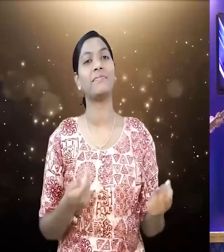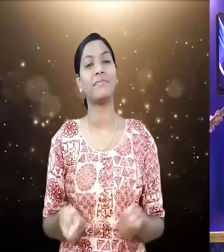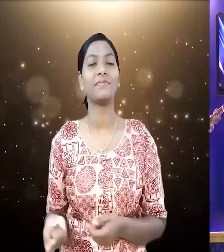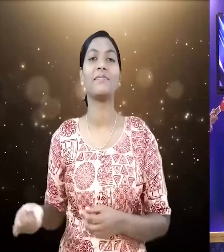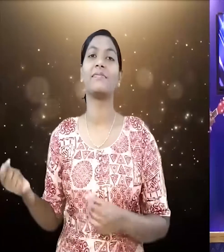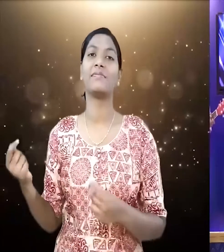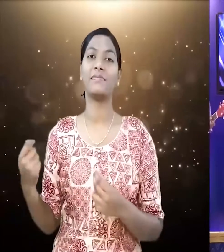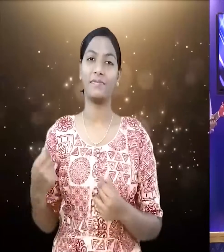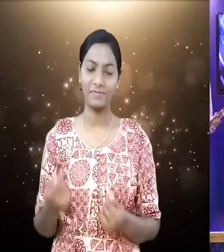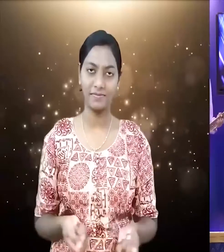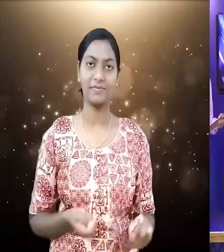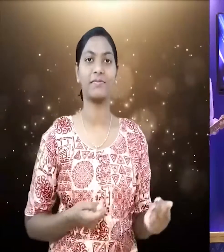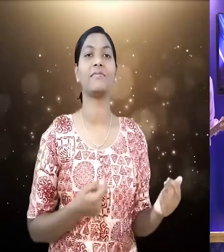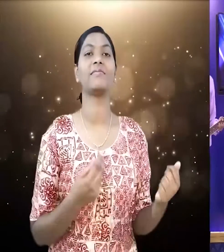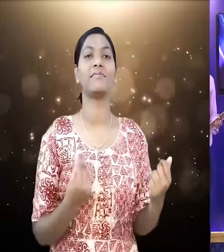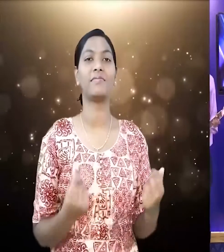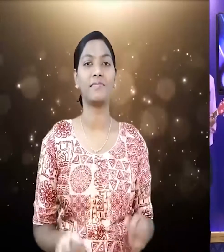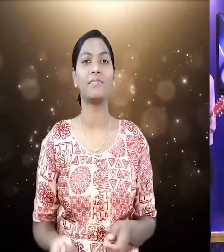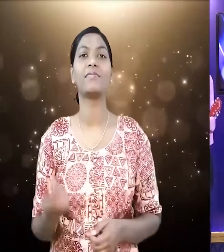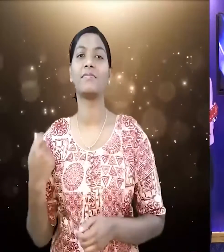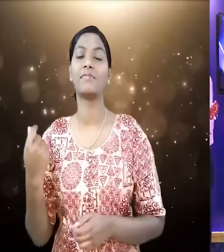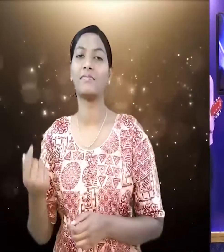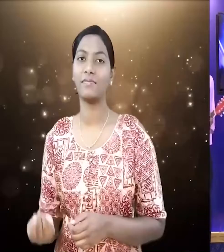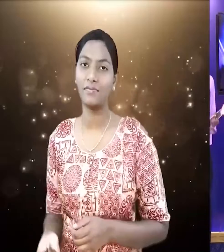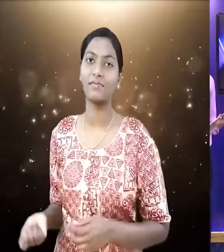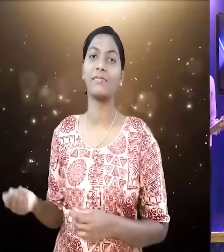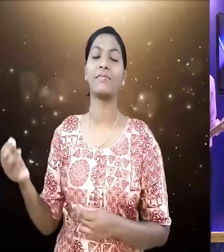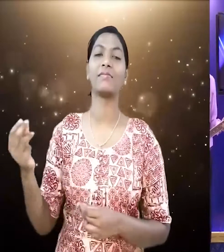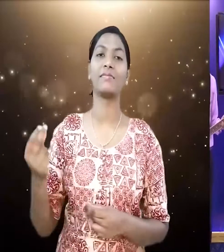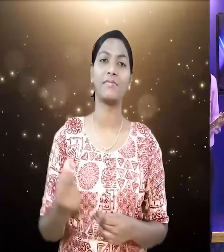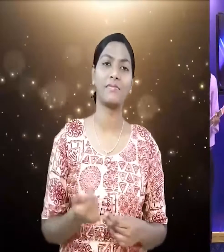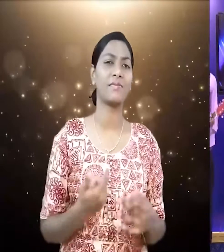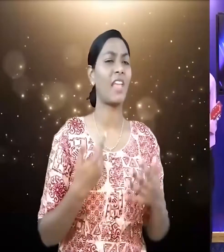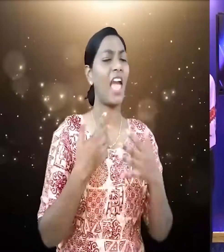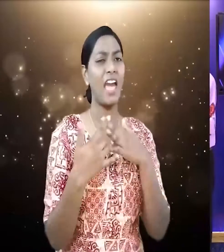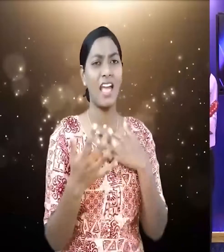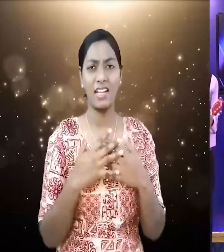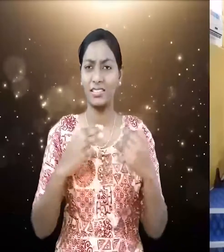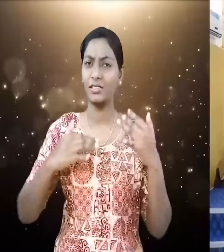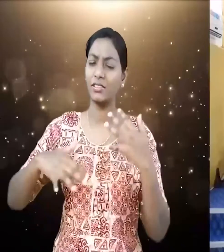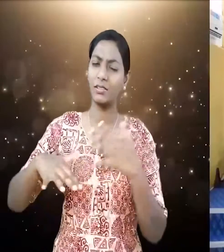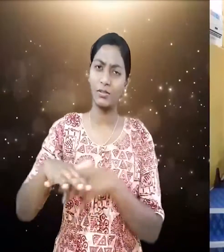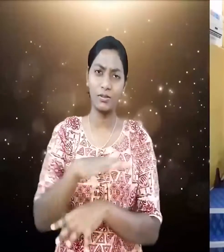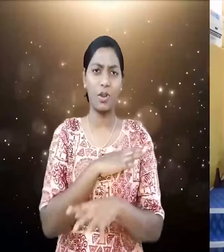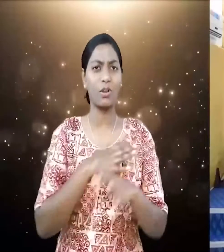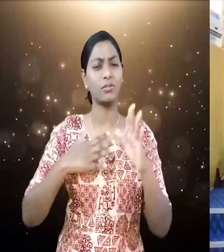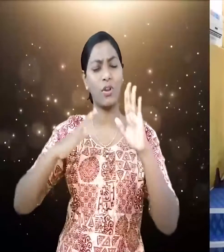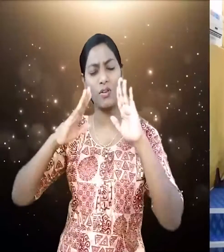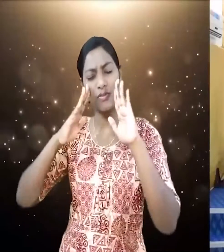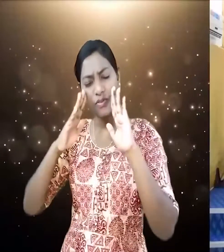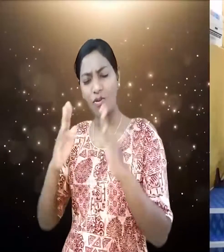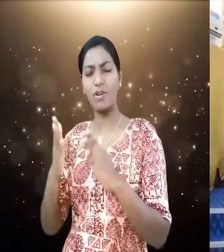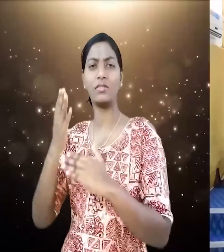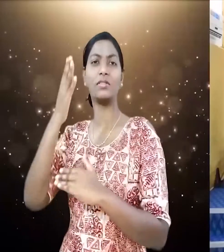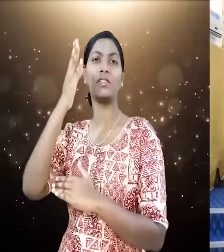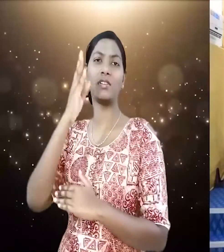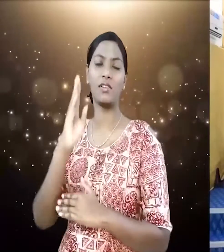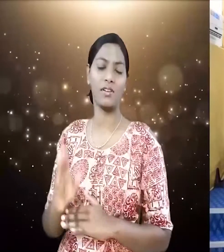रानी, ओ मेरे हर एक स्थिति में मैं अपना ध्यान केवल तुझ पे